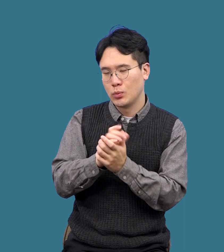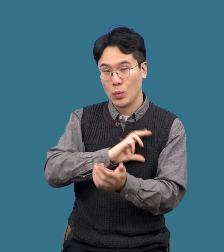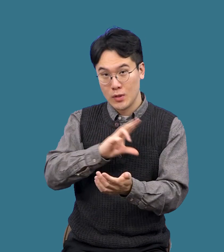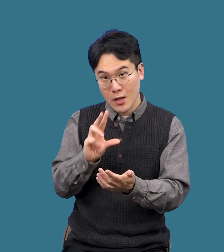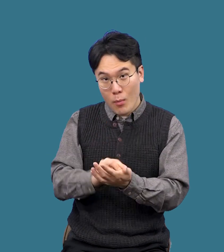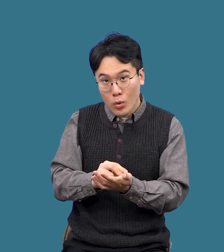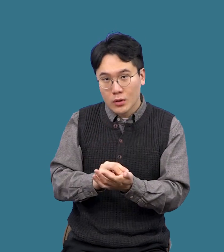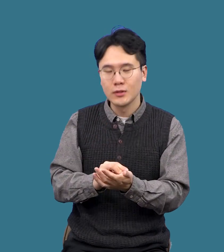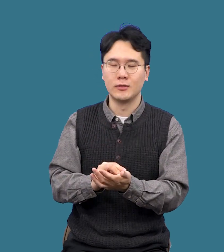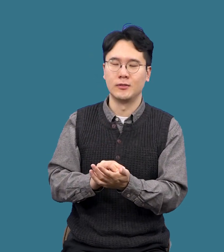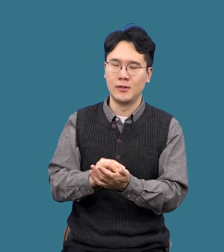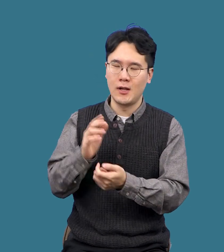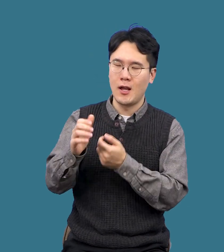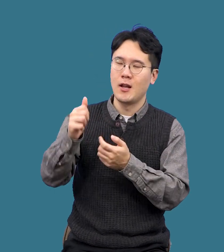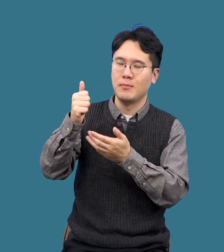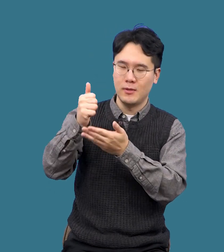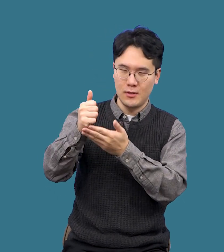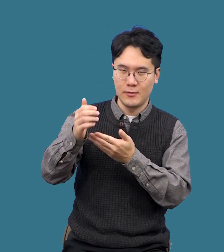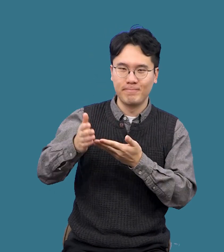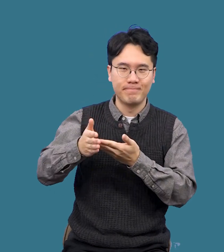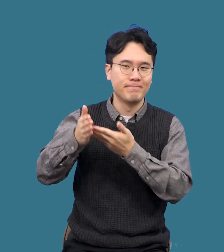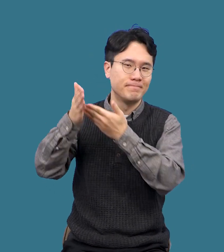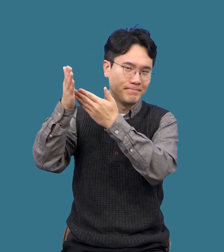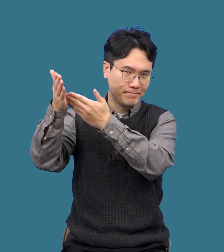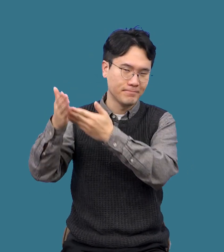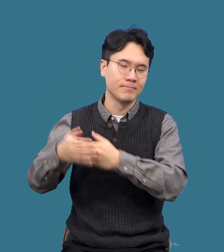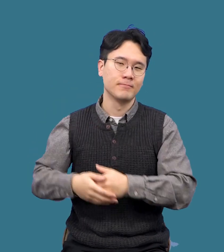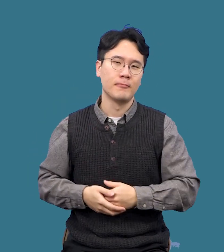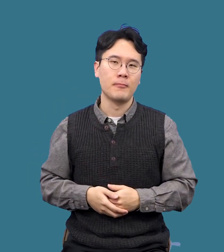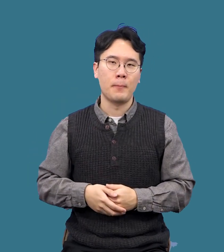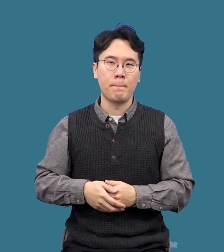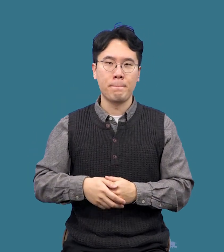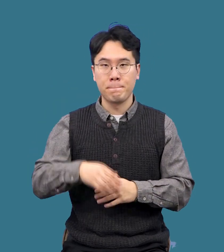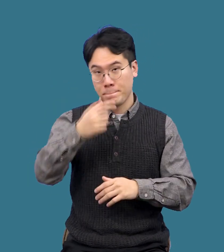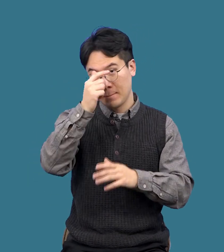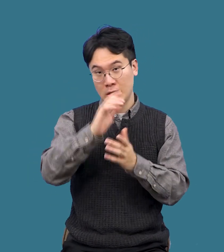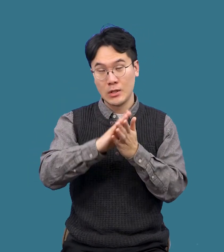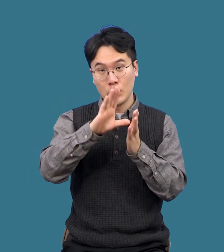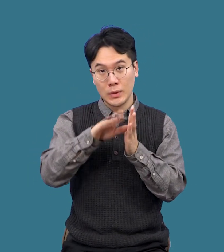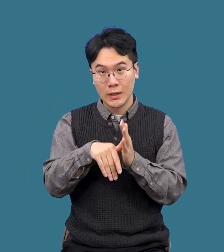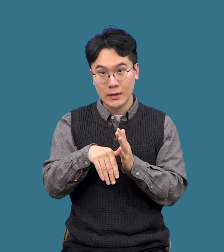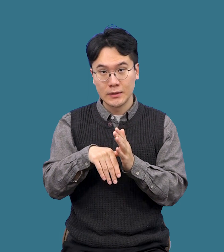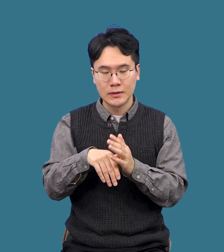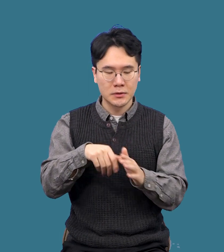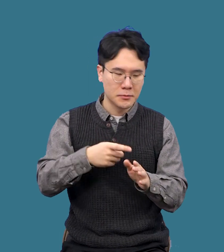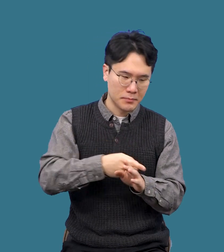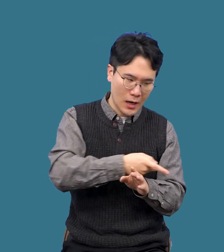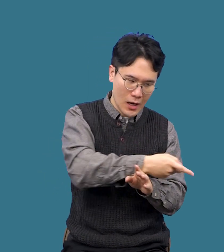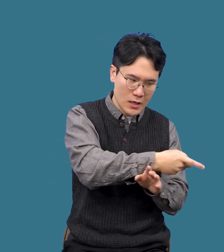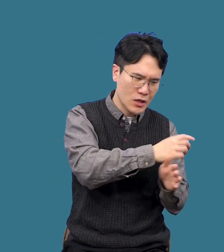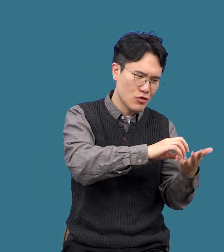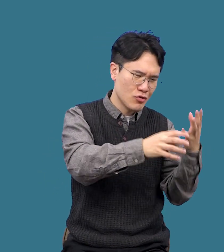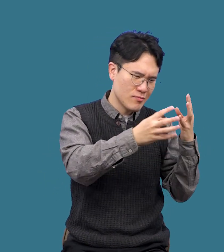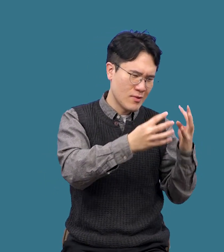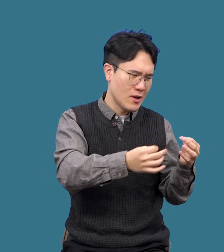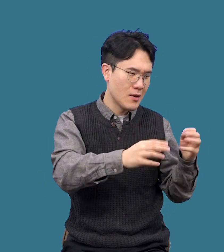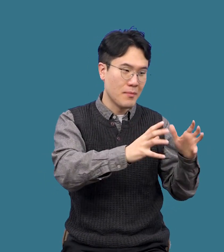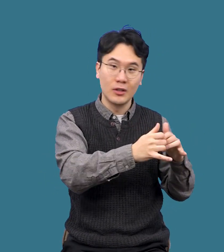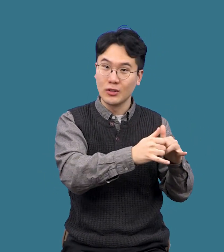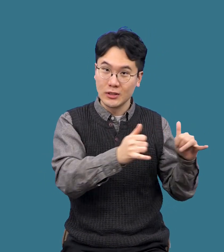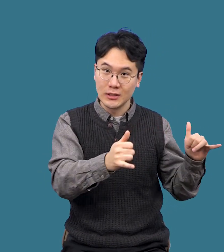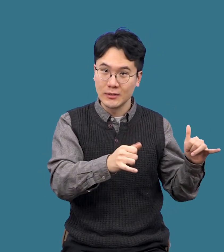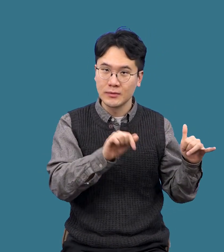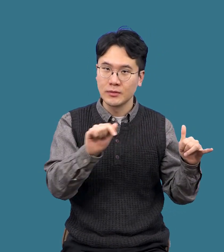올려드립니다. 이 기도 시간이 되면 저 바깥에 있던 수많은 백성들은 회막에서